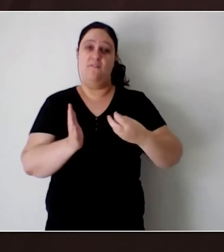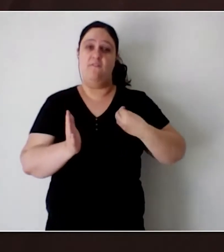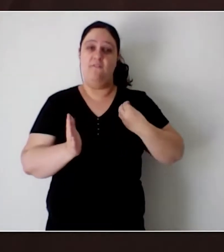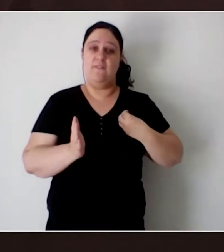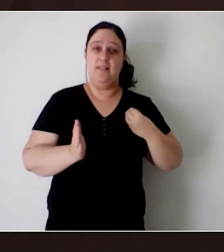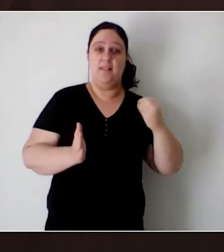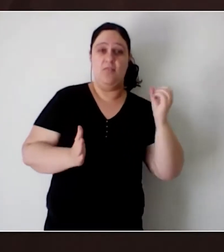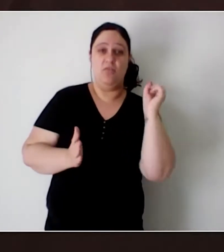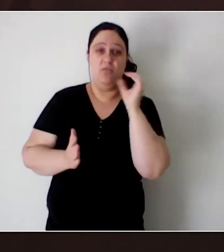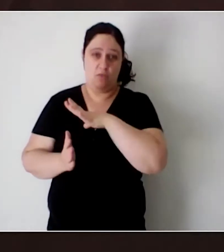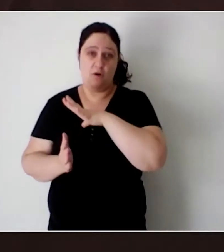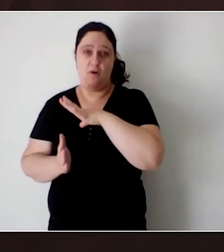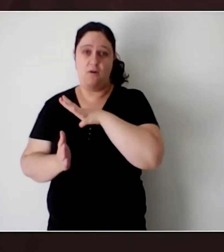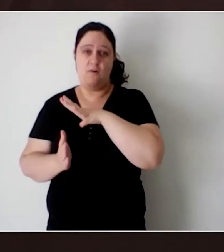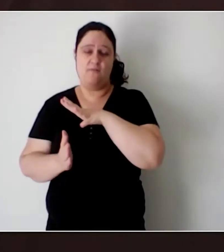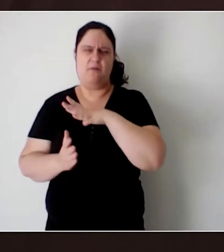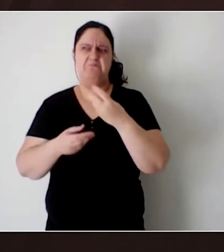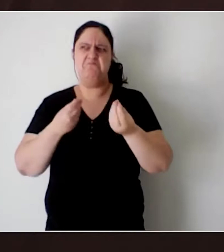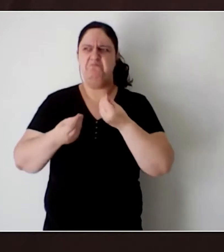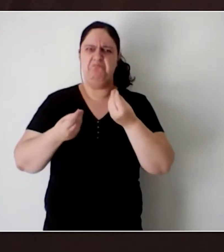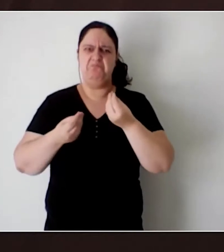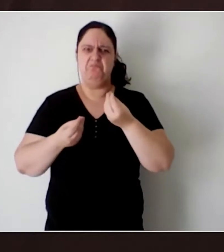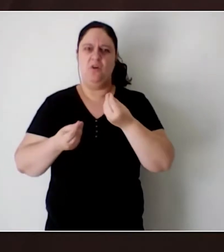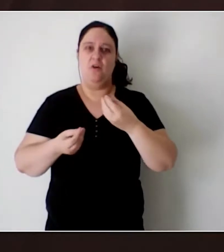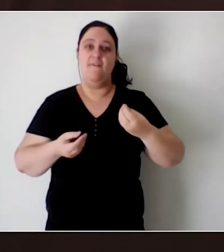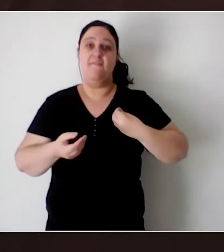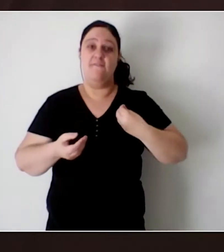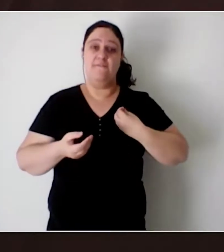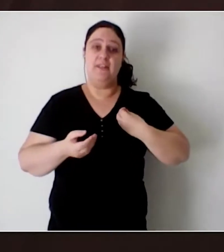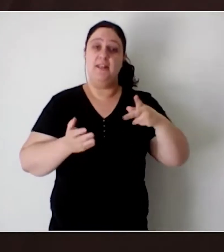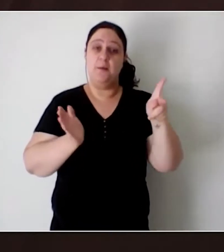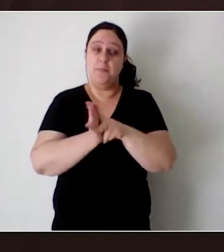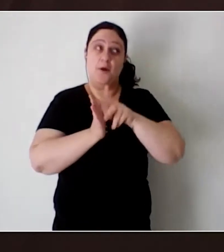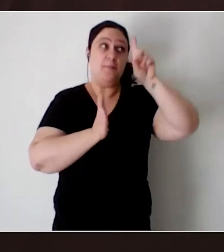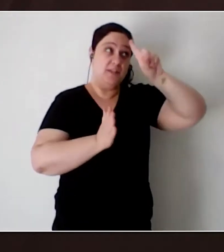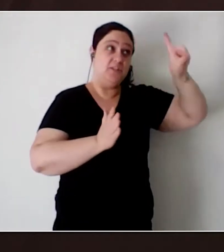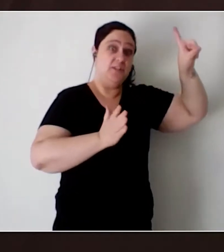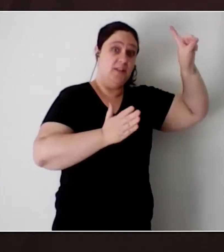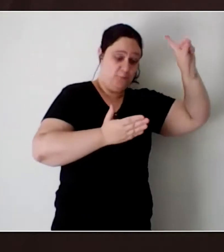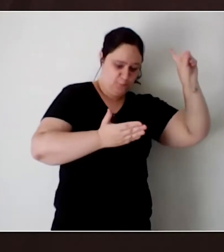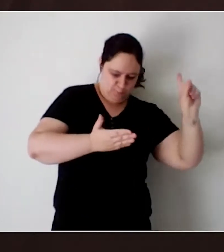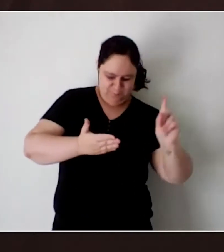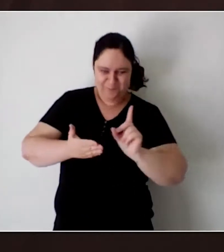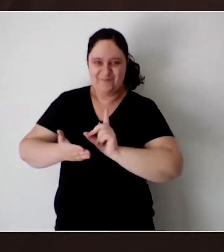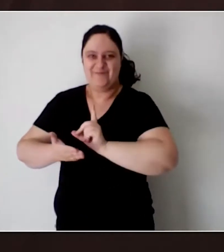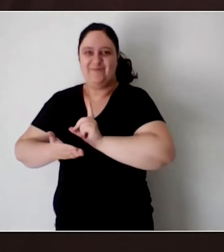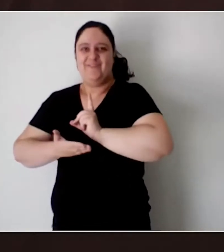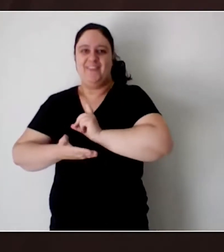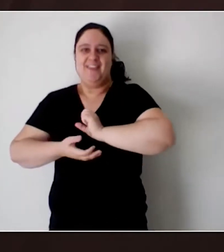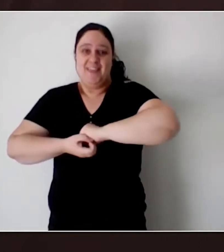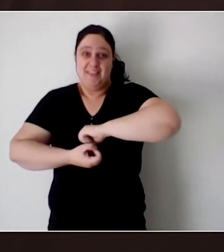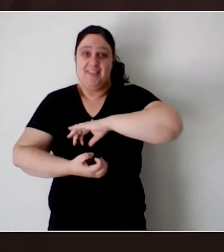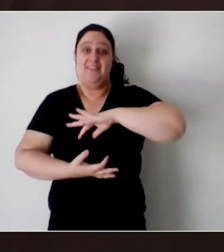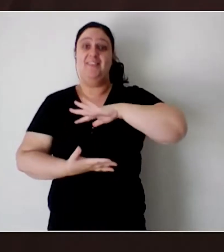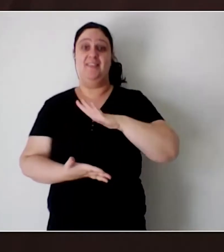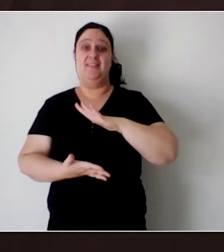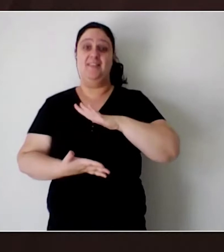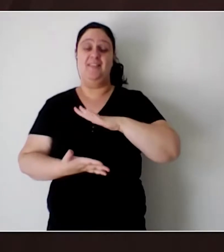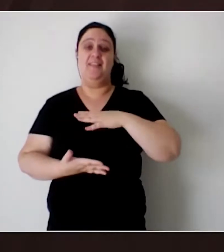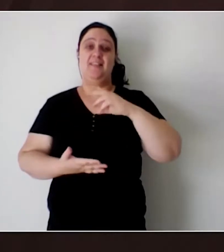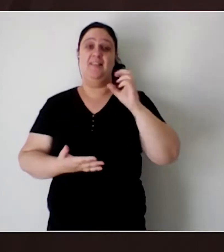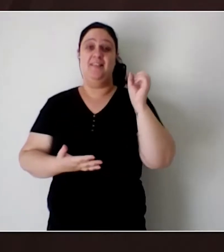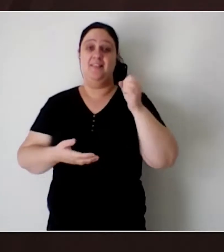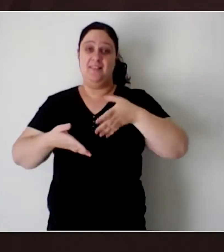eterna entra nele, ele nasce de novo, nasce um filho de Deus. Graças a Deus, só